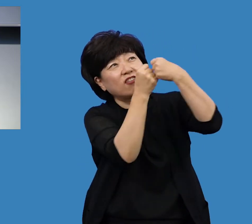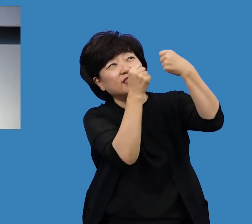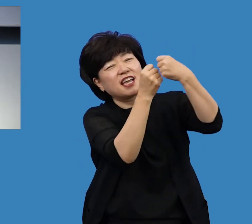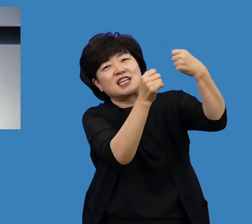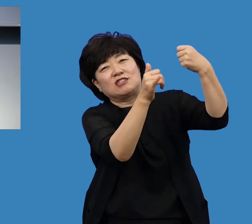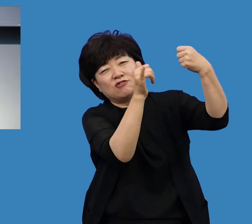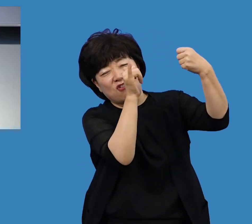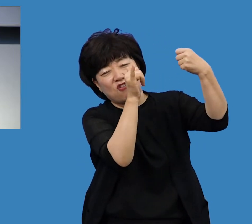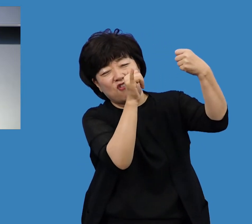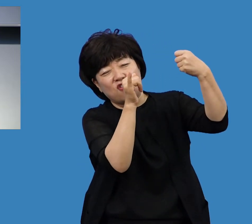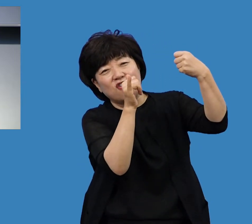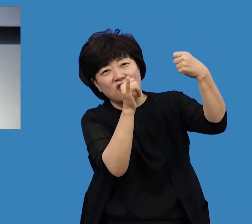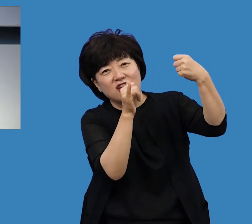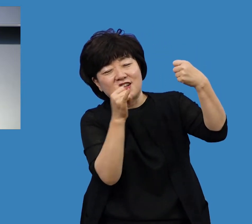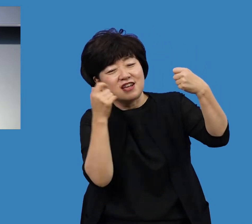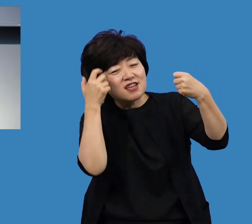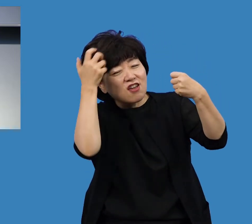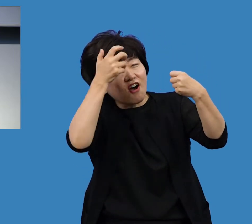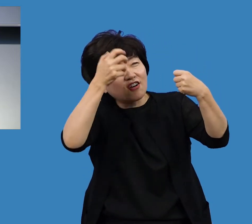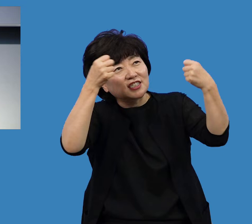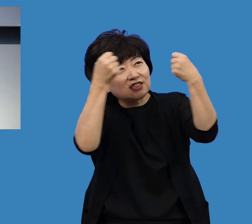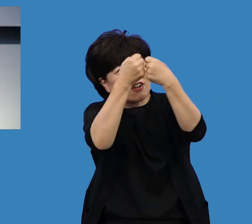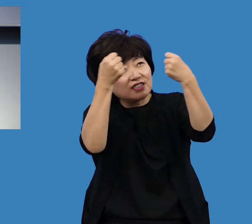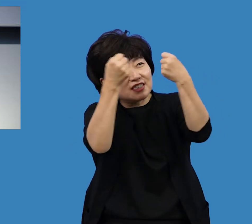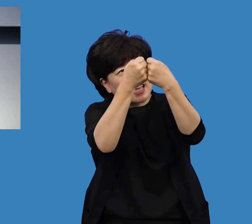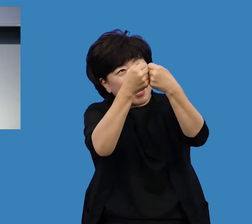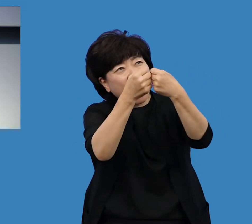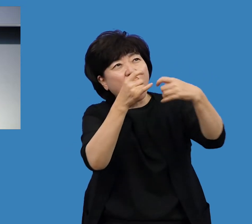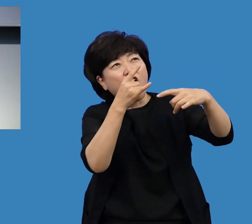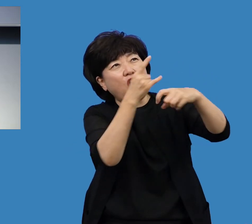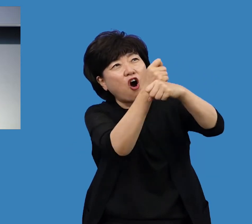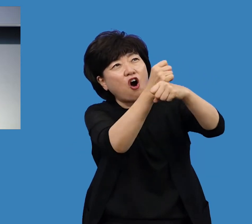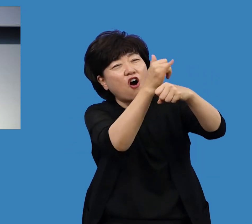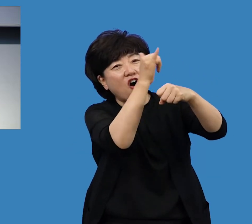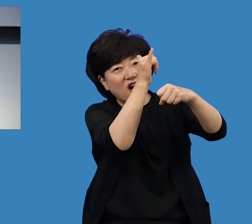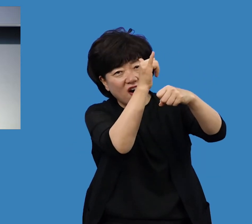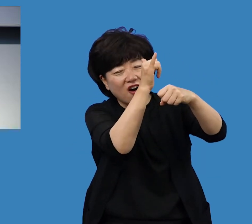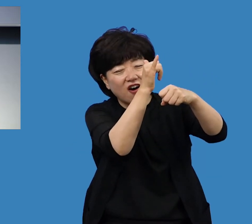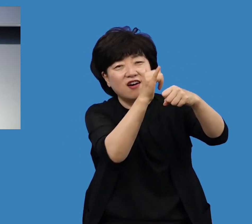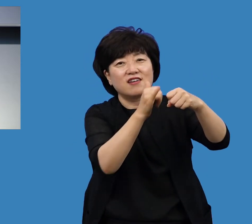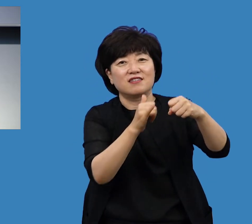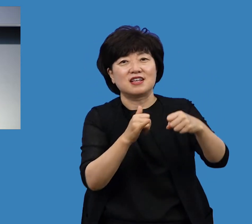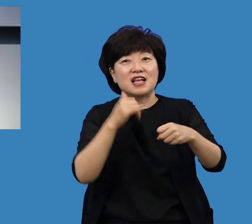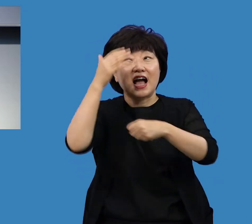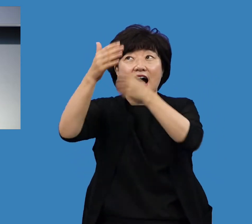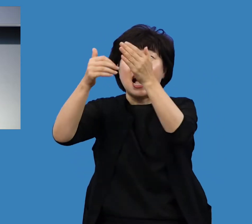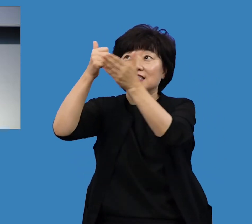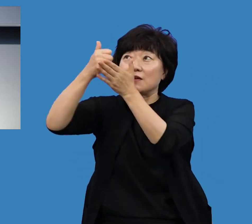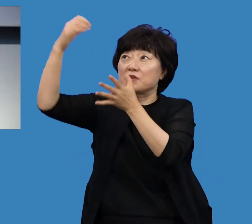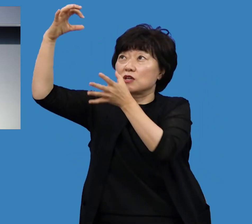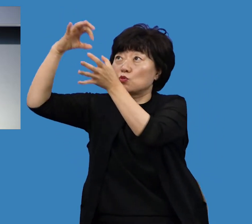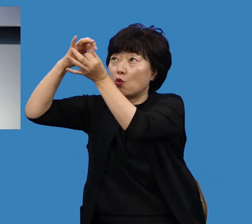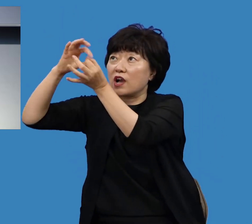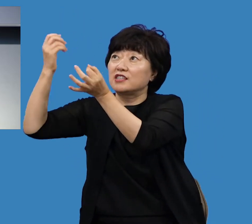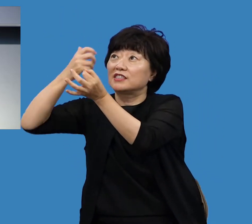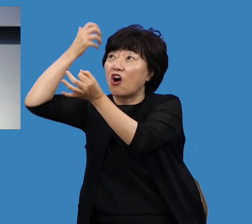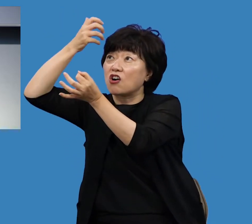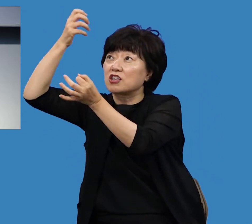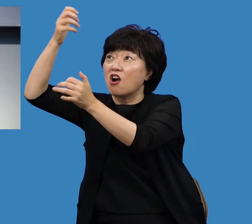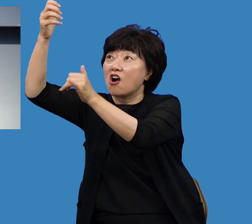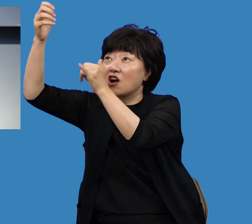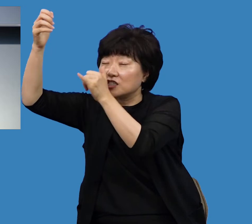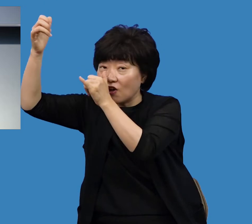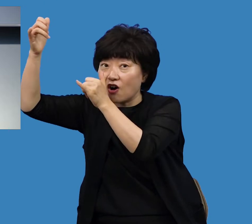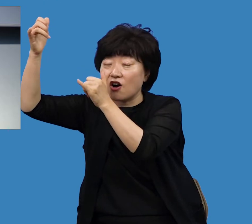얘기는 영적 세계 안에 전쟁을 할 만한 대적이 있다는 거야. 그러니까 하나님께 속한 영만 있는 것이 아니라 성령님만 존재하시는